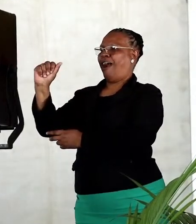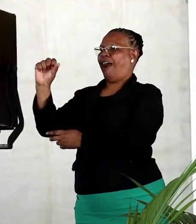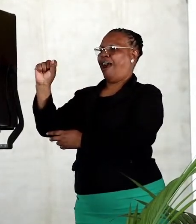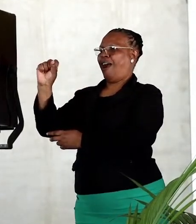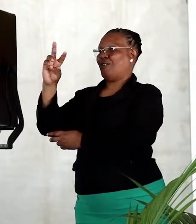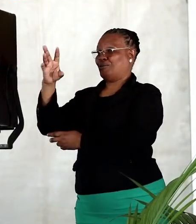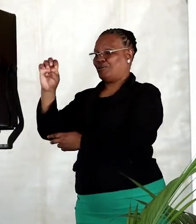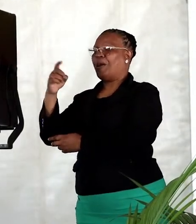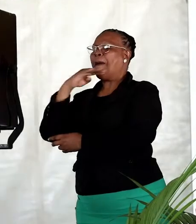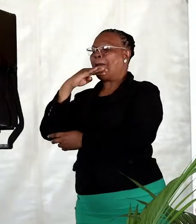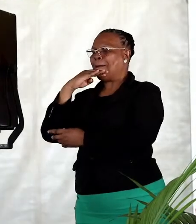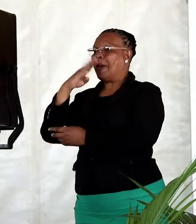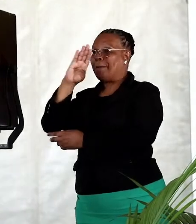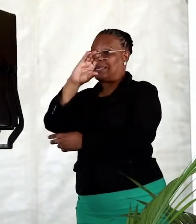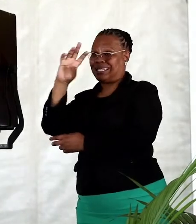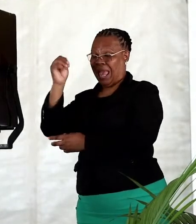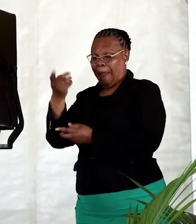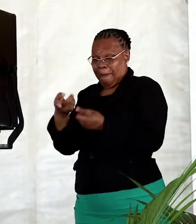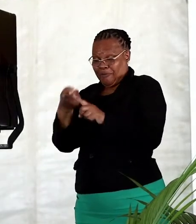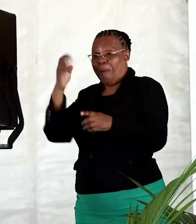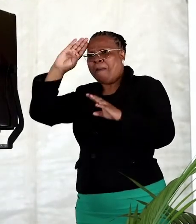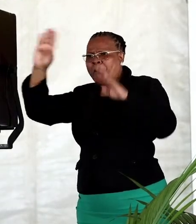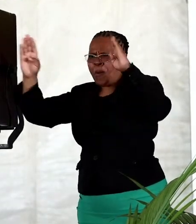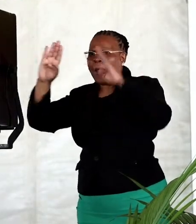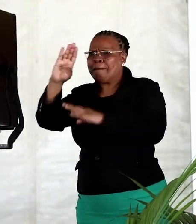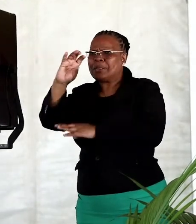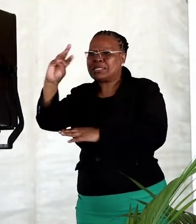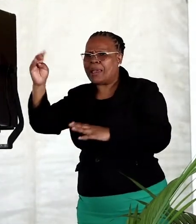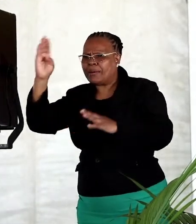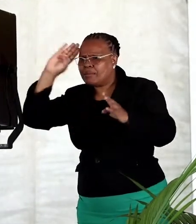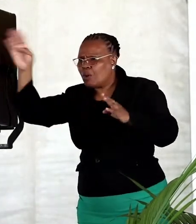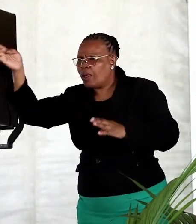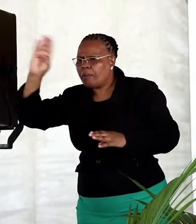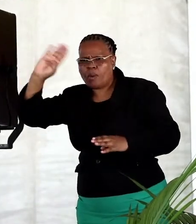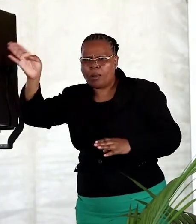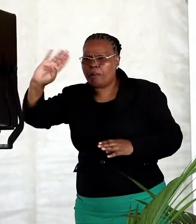Buffalo City. Molweni Buffalo City.